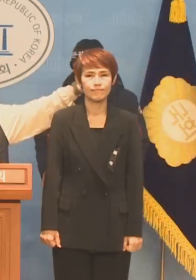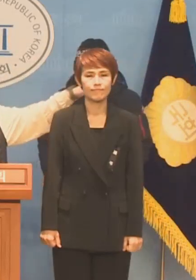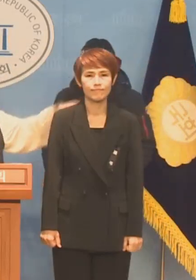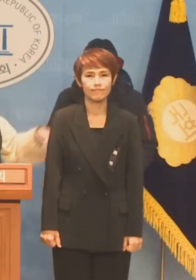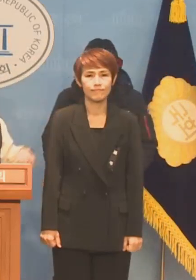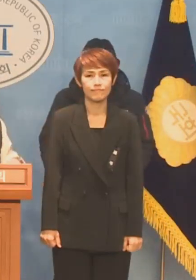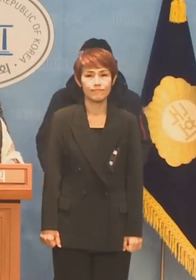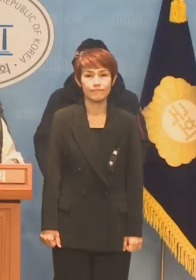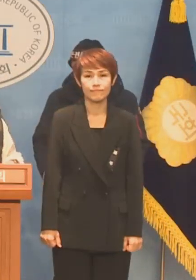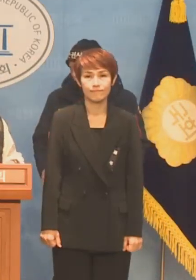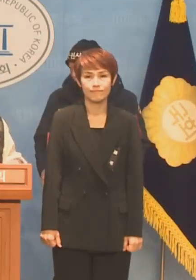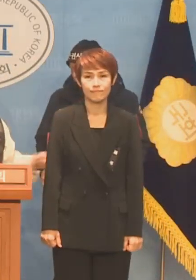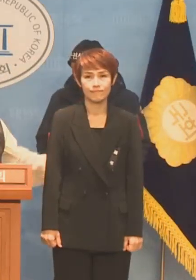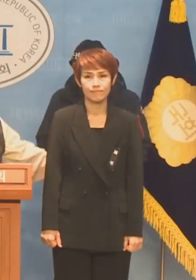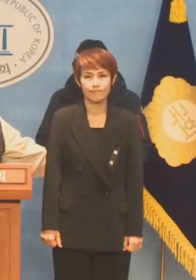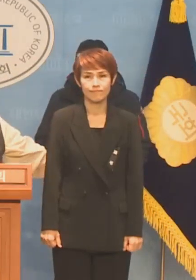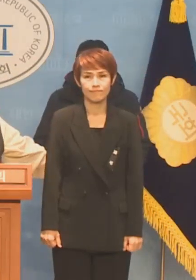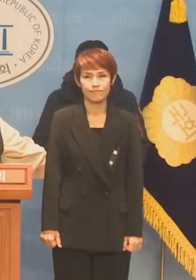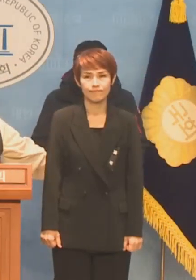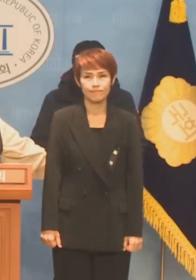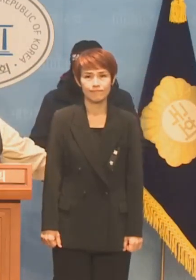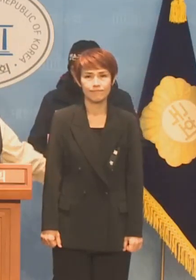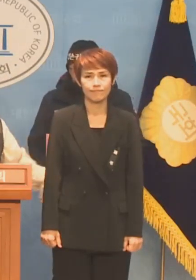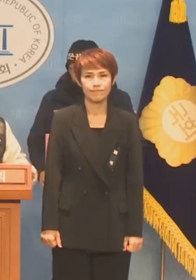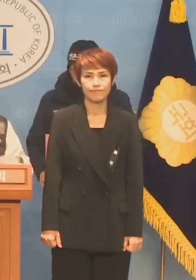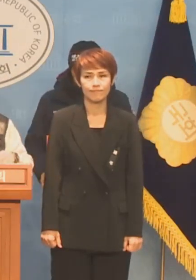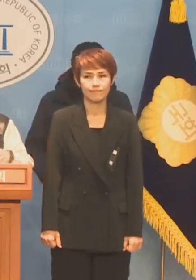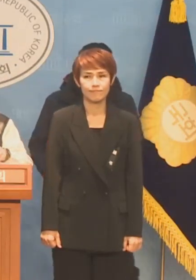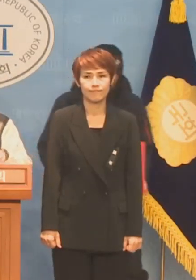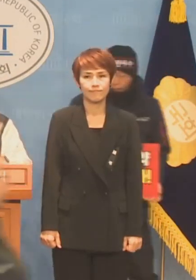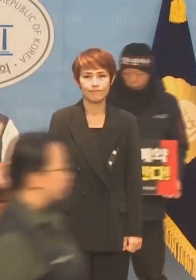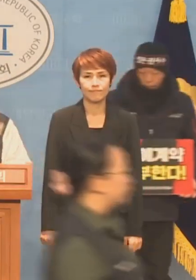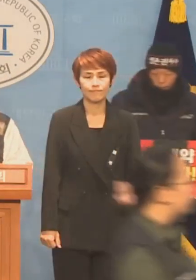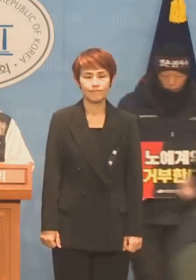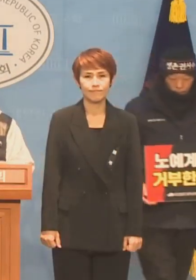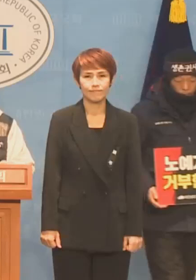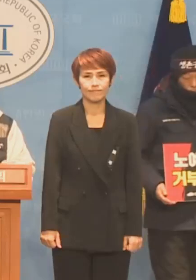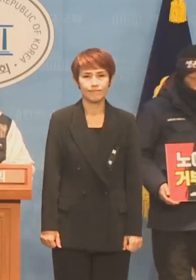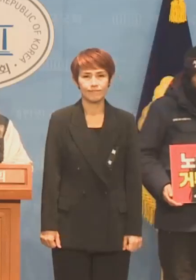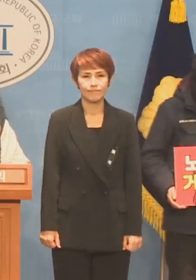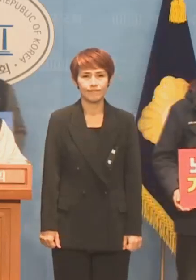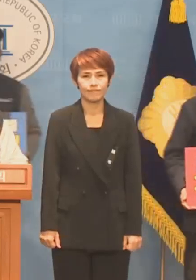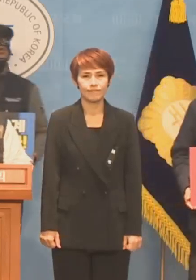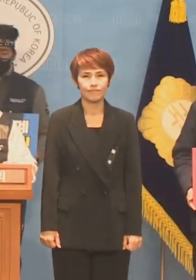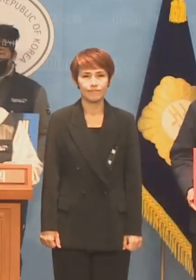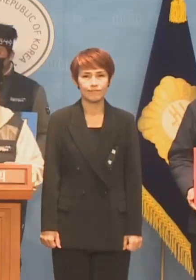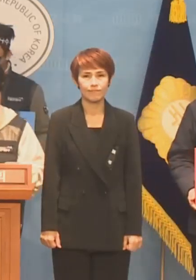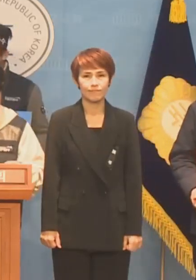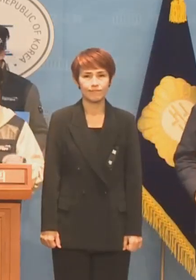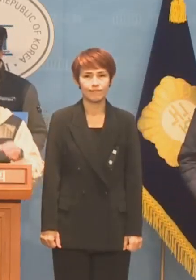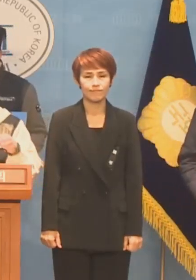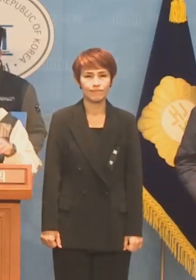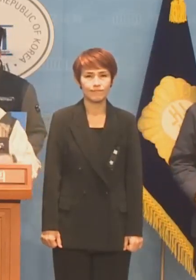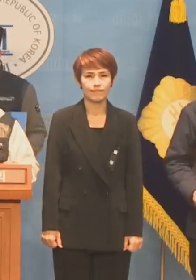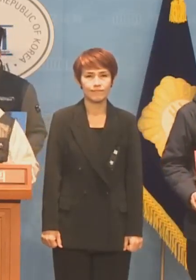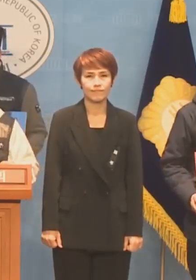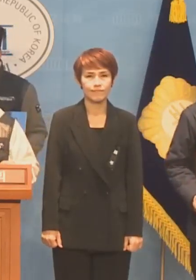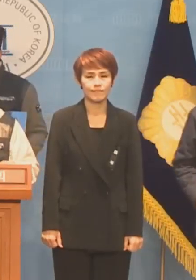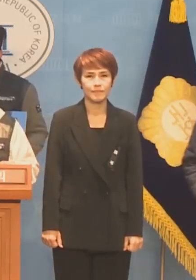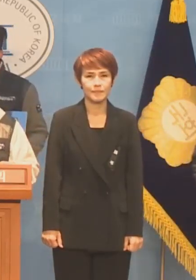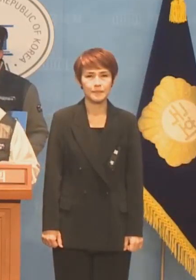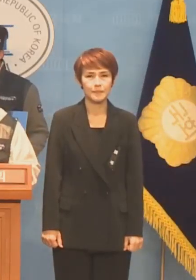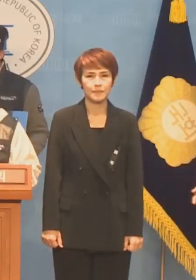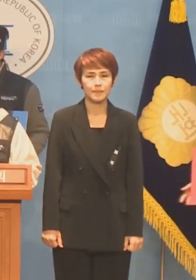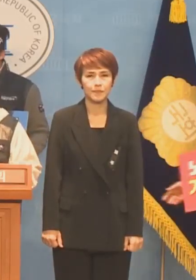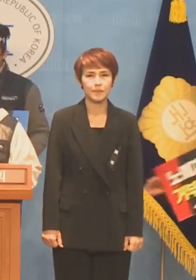아니 옆에 서면 돼. 옆에 서도 돼. 옆에 예, 서. 나란히 서면 돼요. 나란히 서시면 돼요. 예. 서시고 이렇게 나는 거 옆에